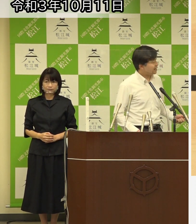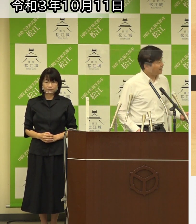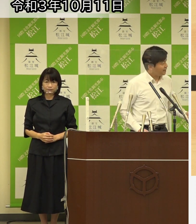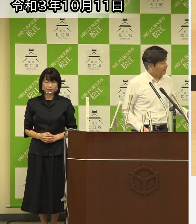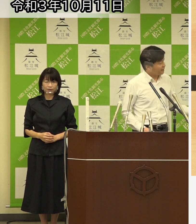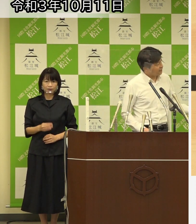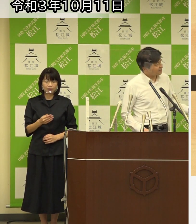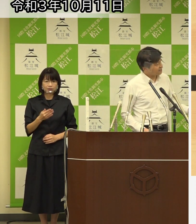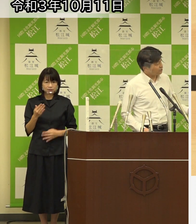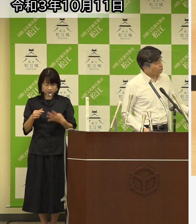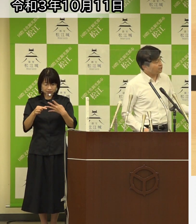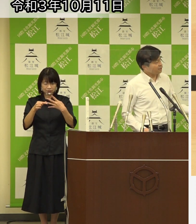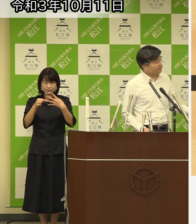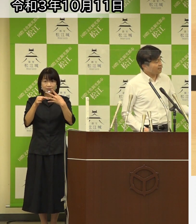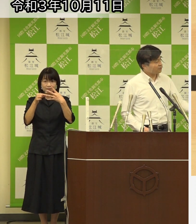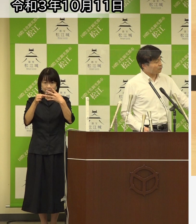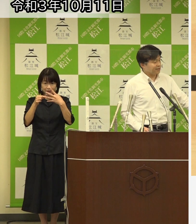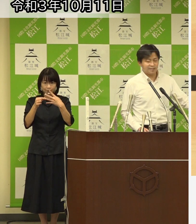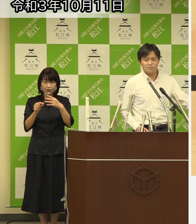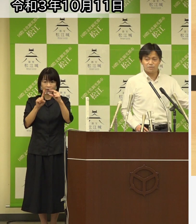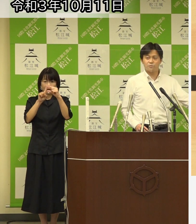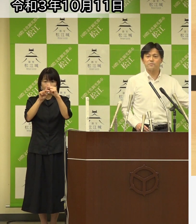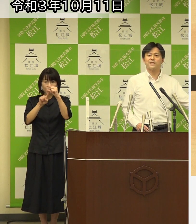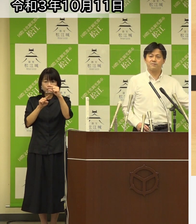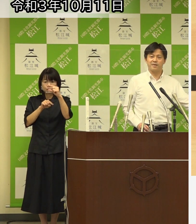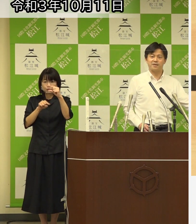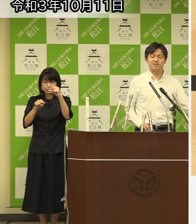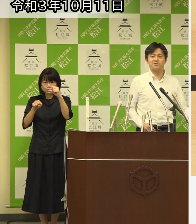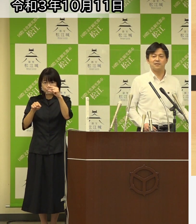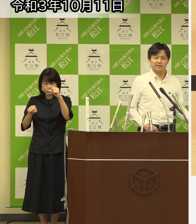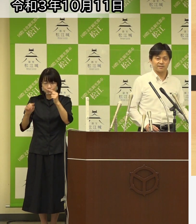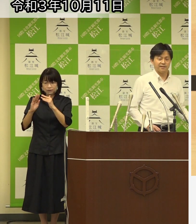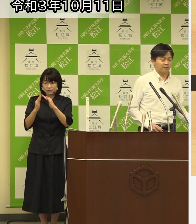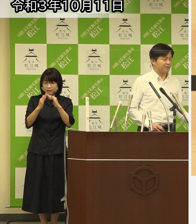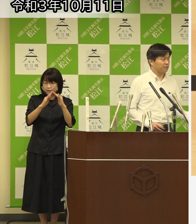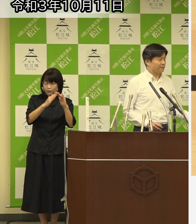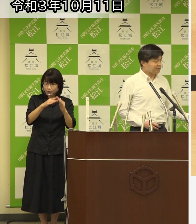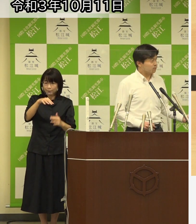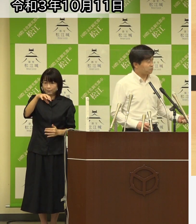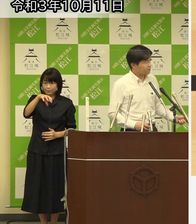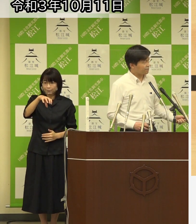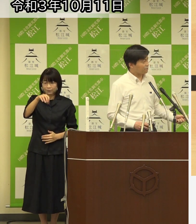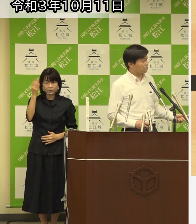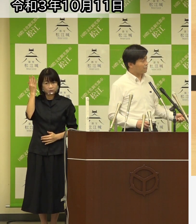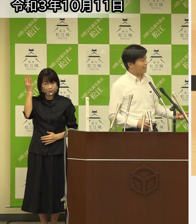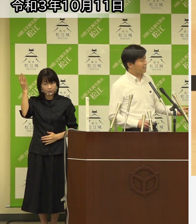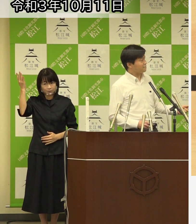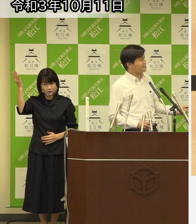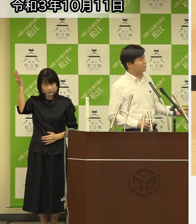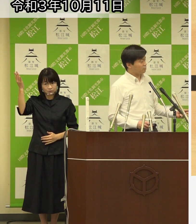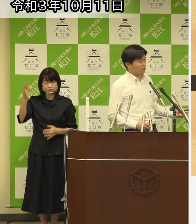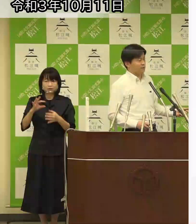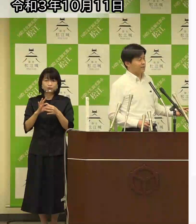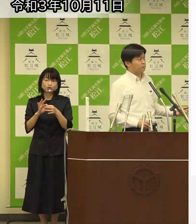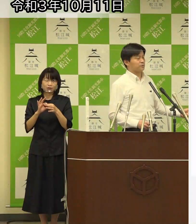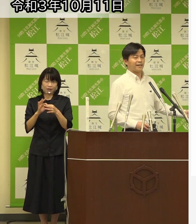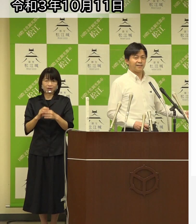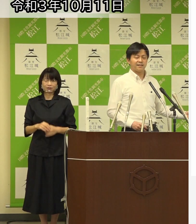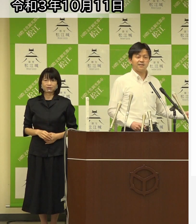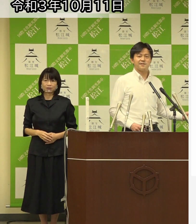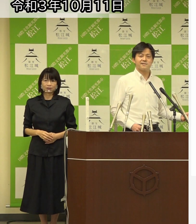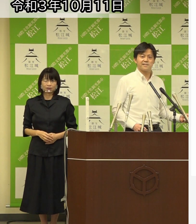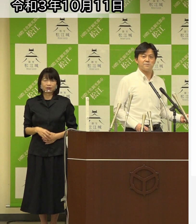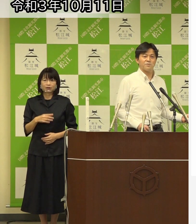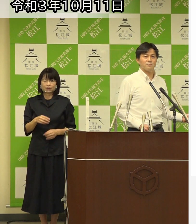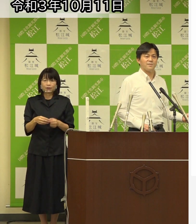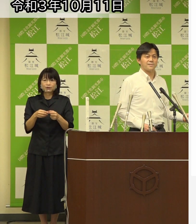次が中心市街地のエリアビジョンの策定についてです。これは前にも申し上げたことがありますけれども、具体